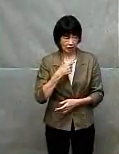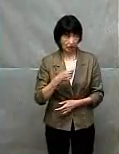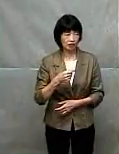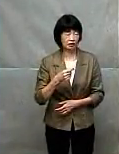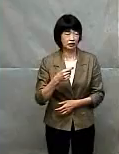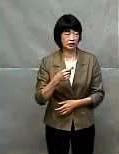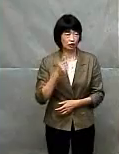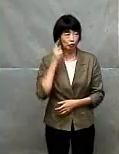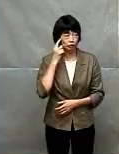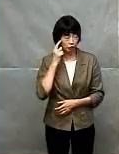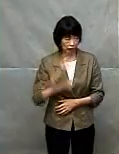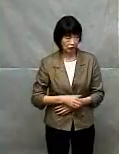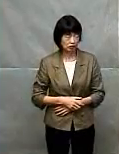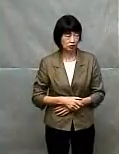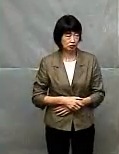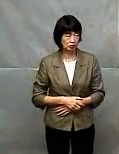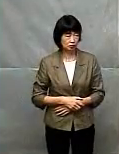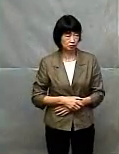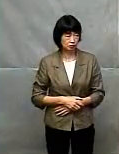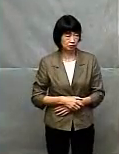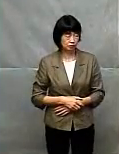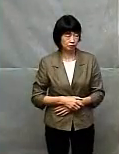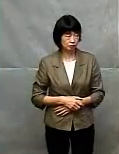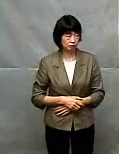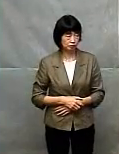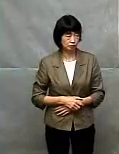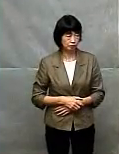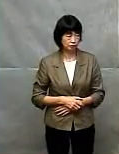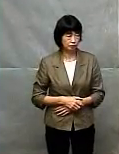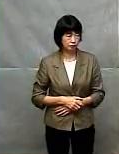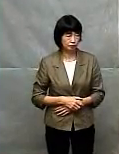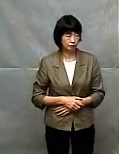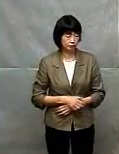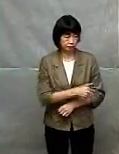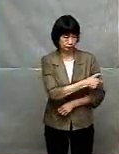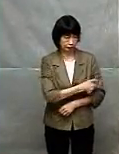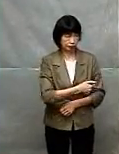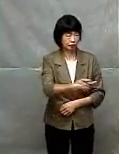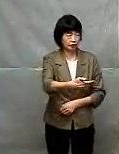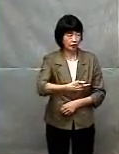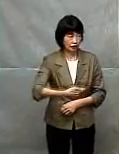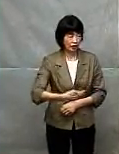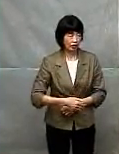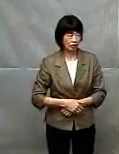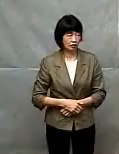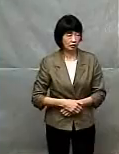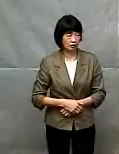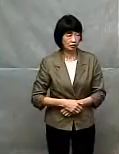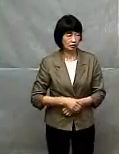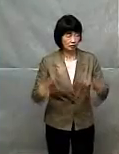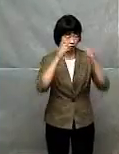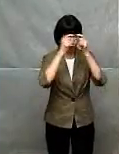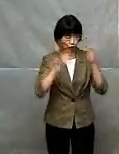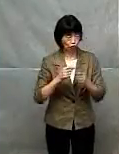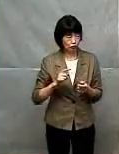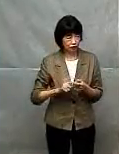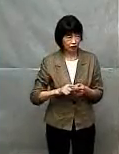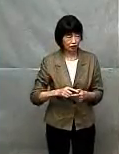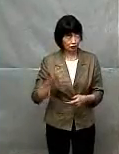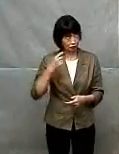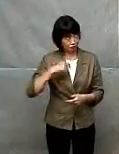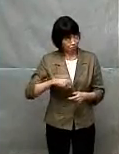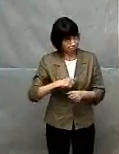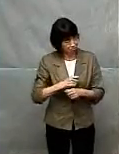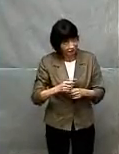、この順序で名称でいくかと思います。 は い、 個人的には十分納得できませんけれども、次